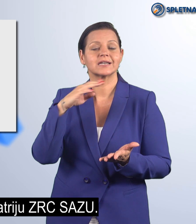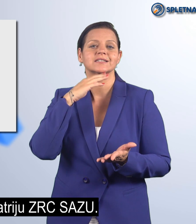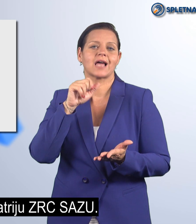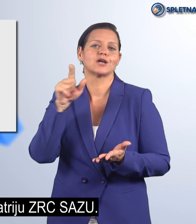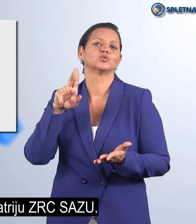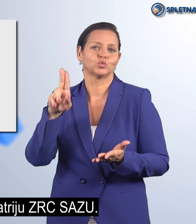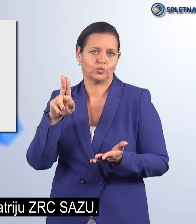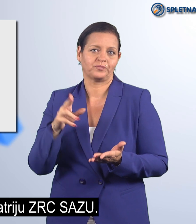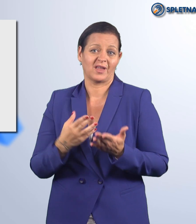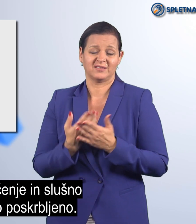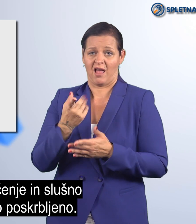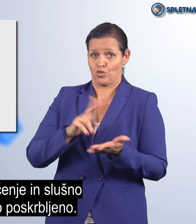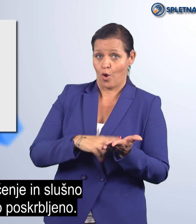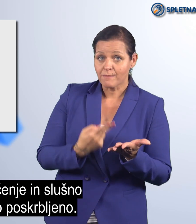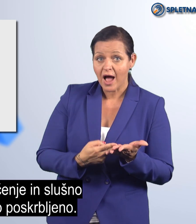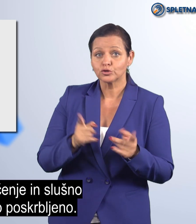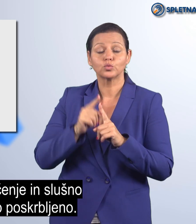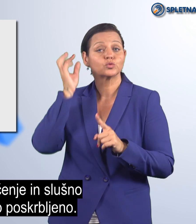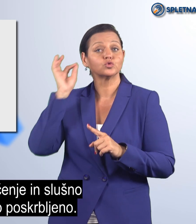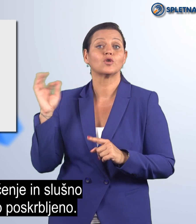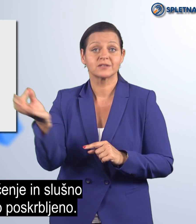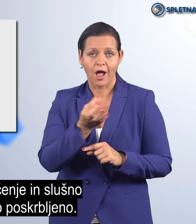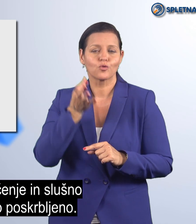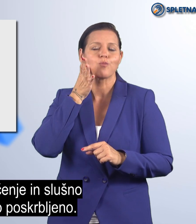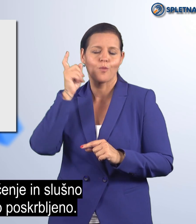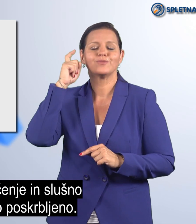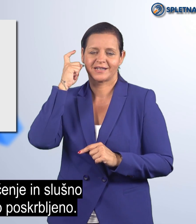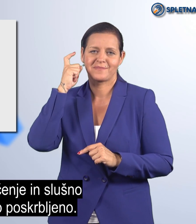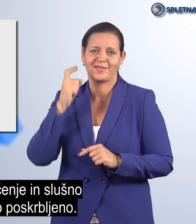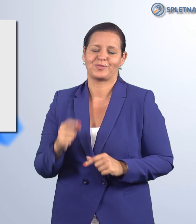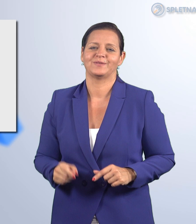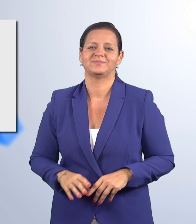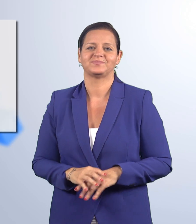SAZU. Za tolmačenje in slušno zanko bo poskrbljeno.